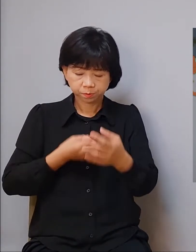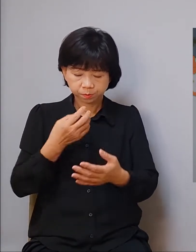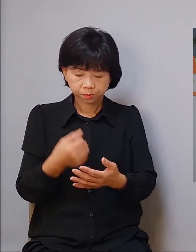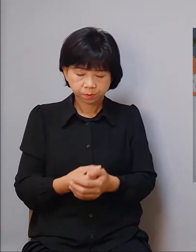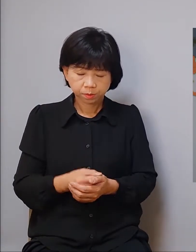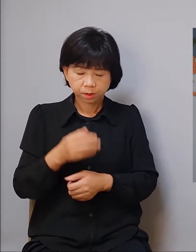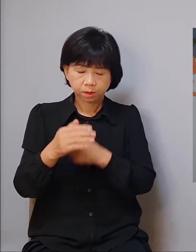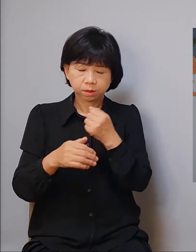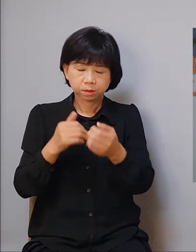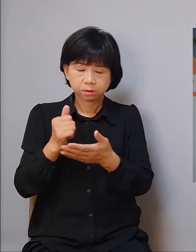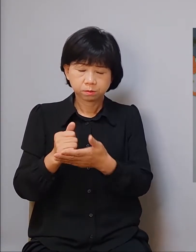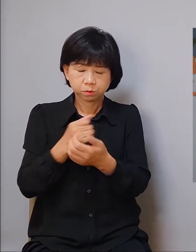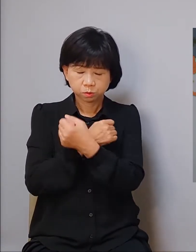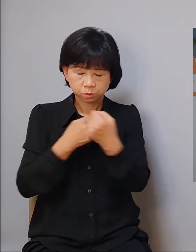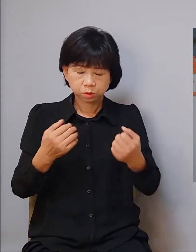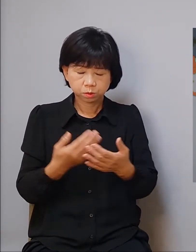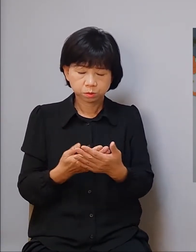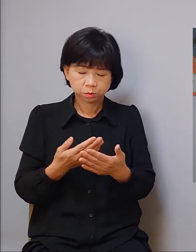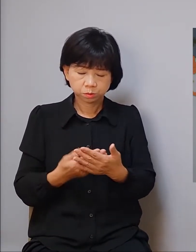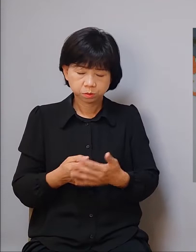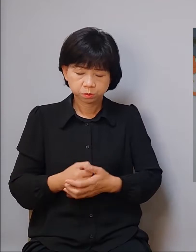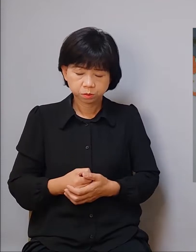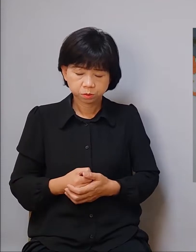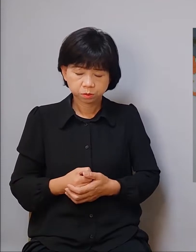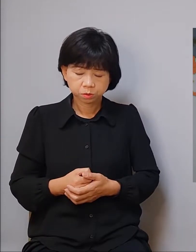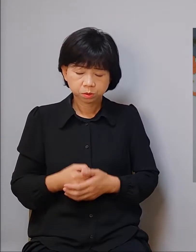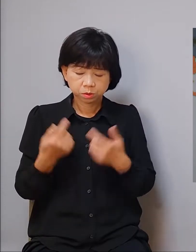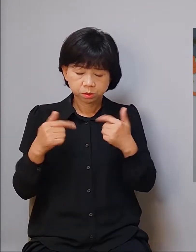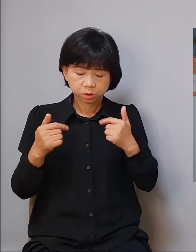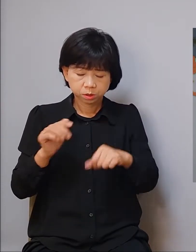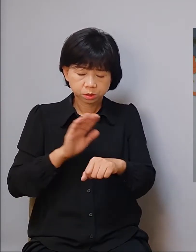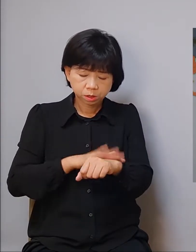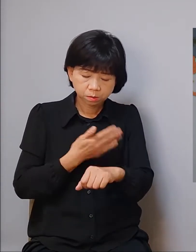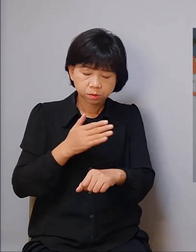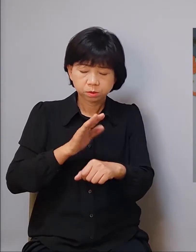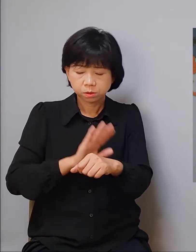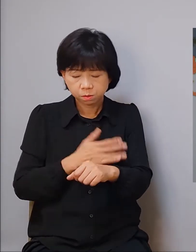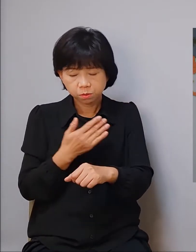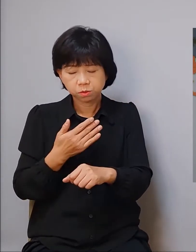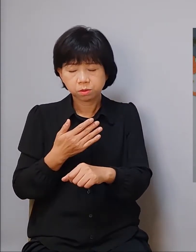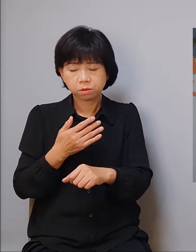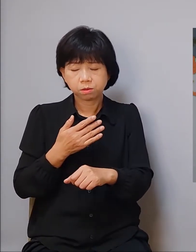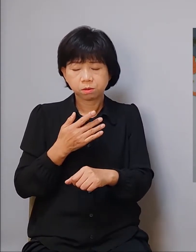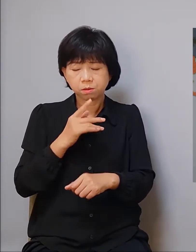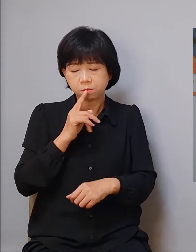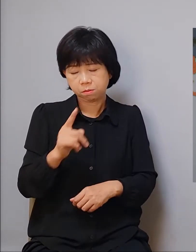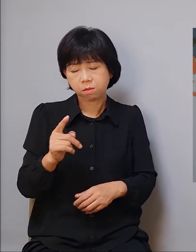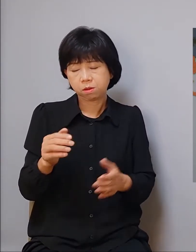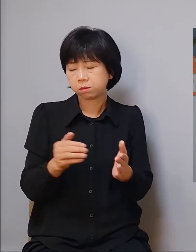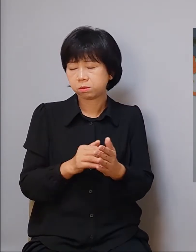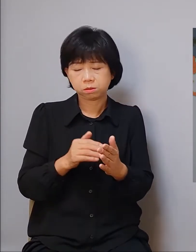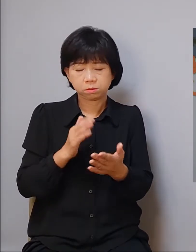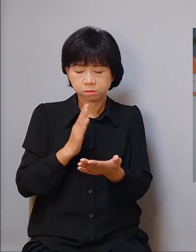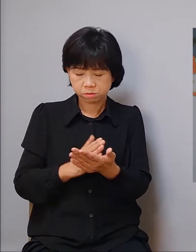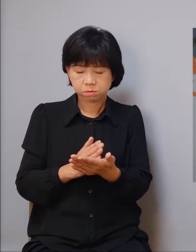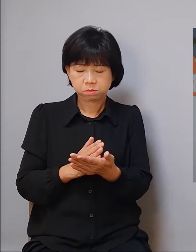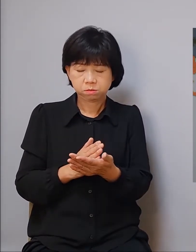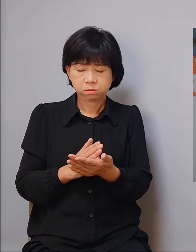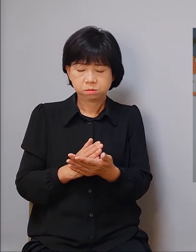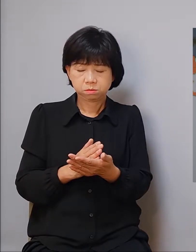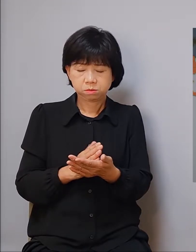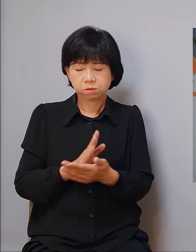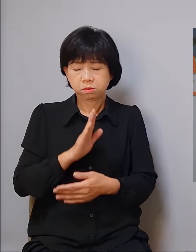참회합니다. 하나님 용서하여 주시옵소서. 늘 잘못했다 라고만 하는 것이 아니고